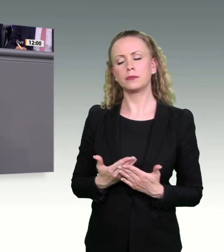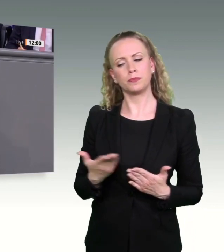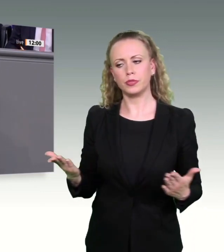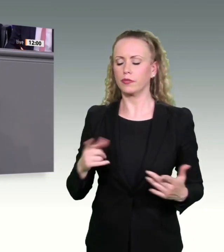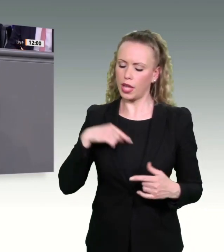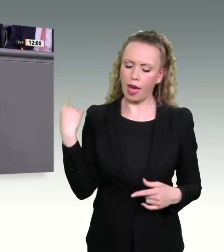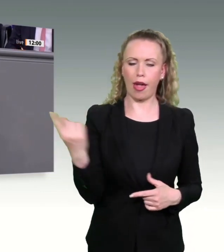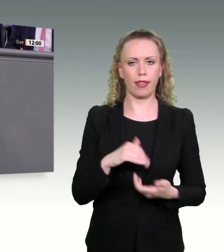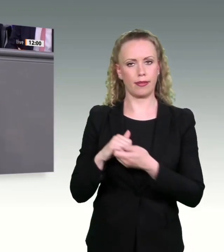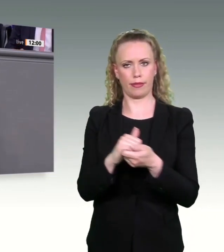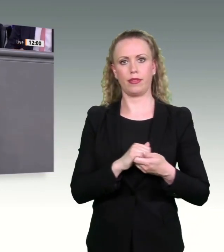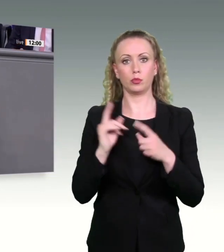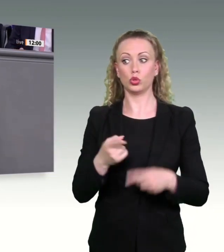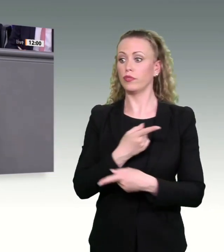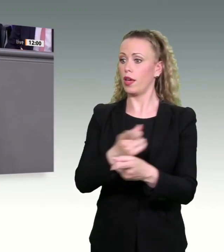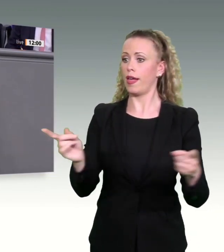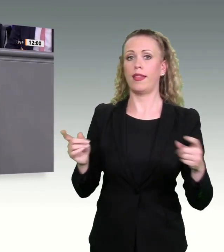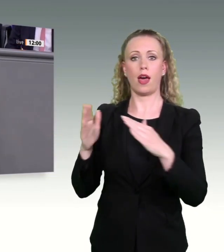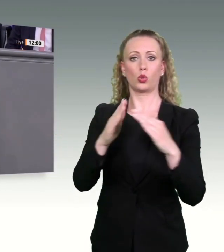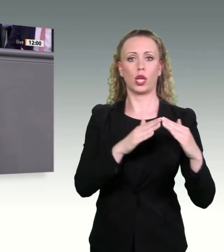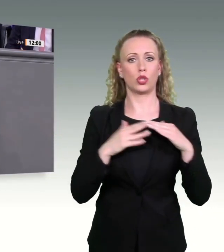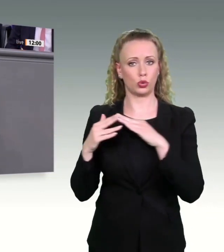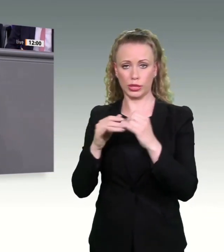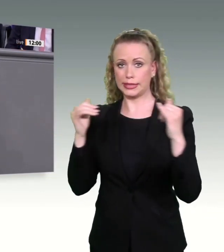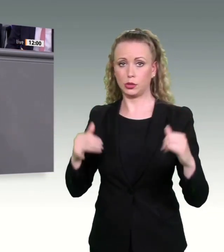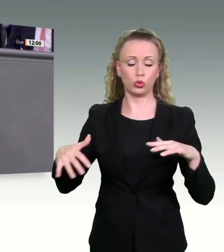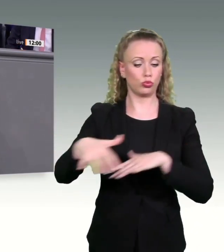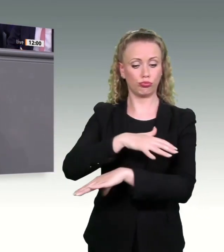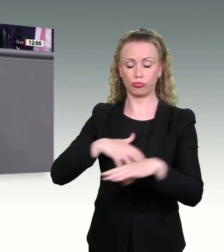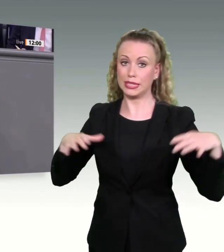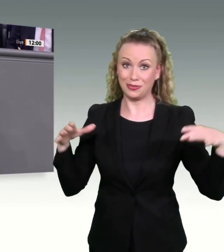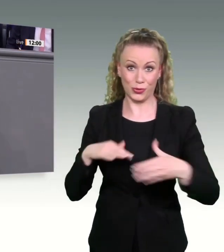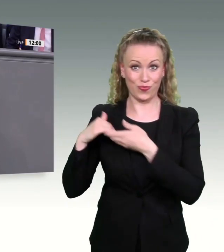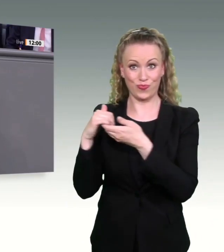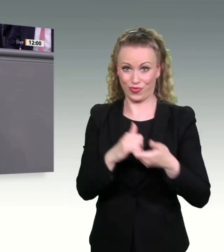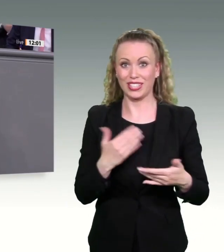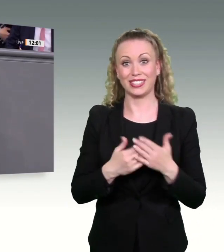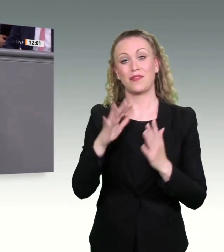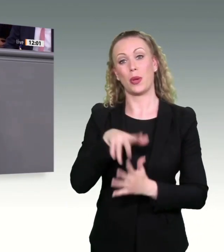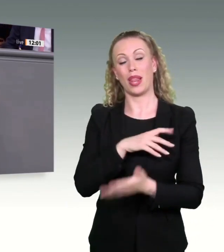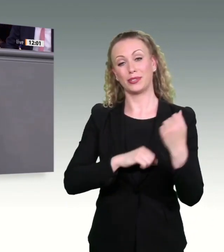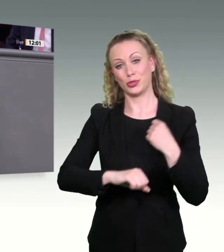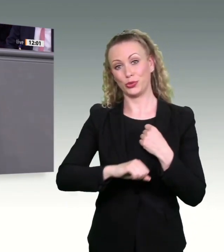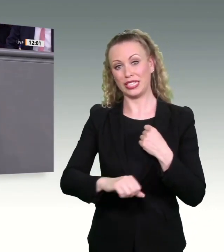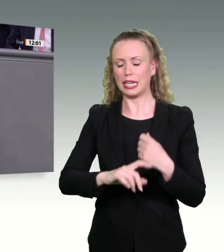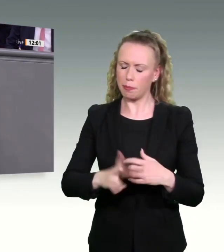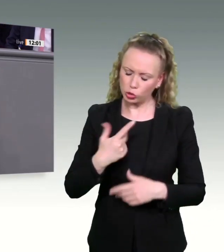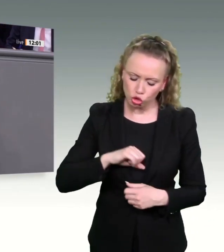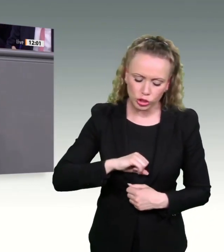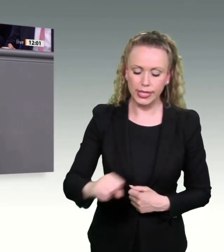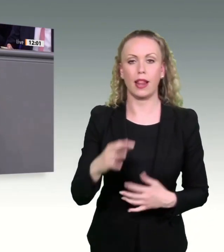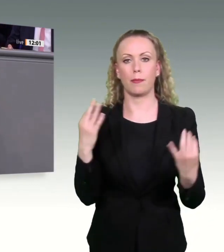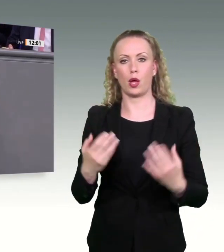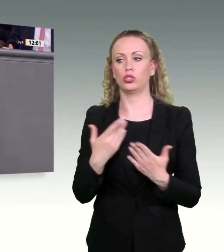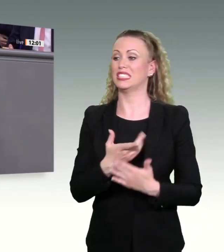allen Häusern gemeinsam die Grundlage schaffen, die Planungsbeschleunigung voranzubringen und dass Sie auch in Ihre Länder dafür sorgen, dass wir Flächen zur Verfügung